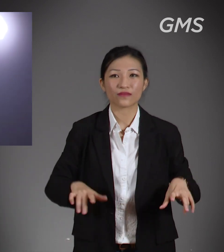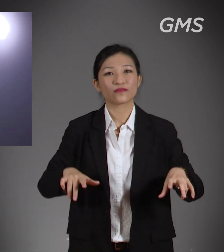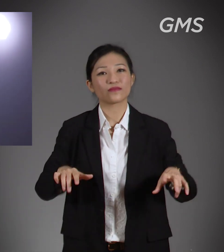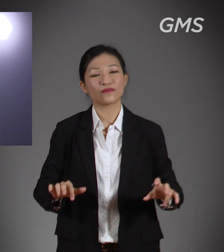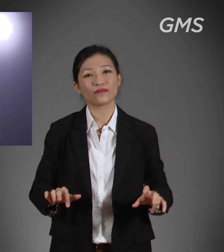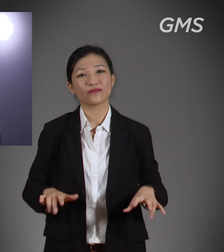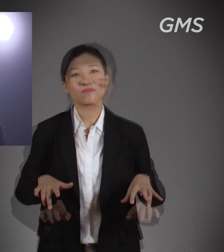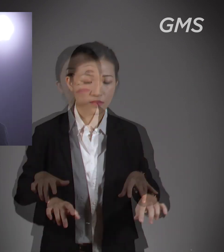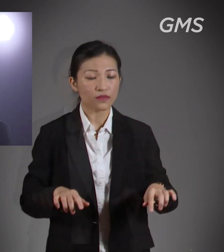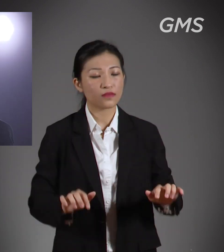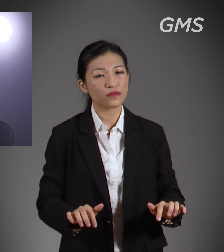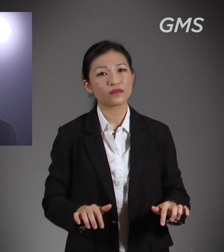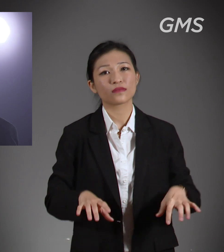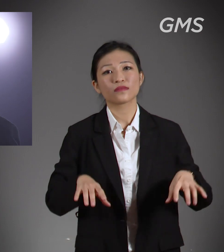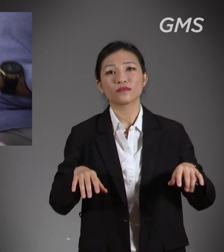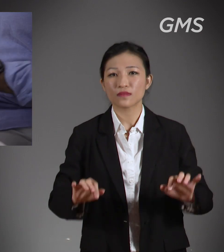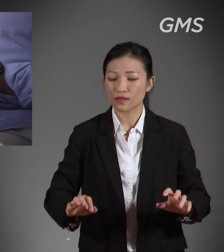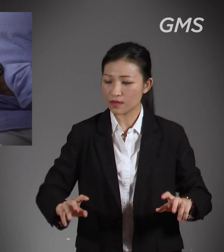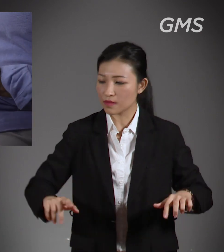Thank you Jesus.